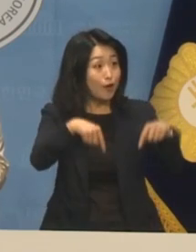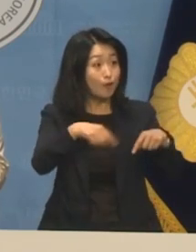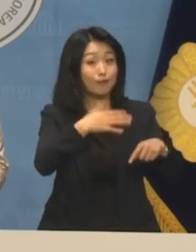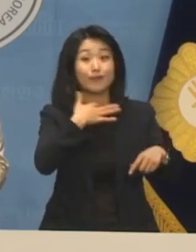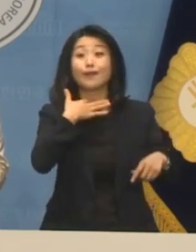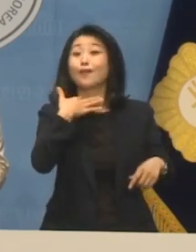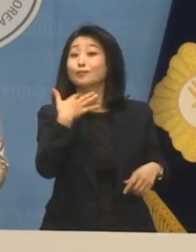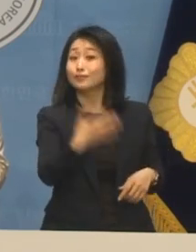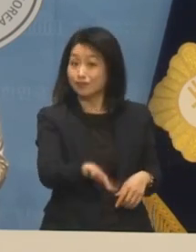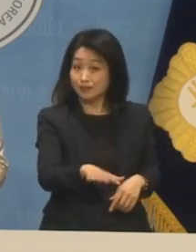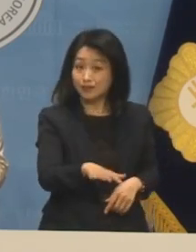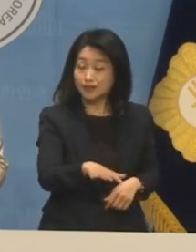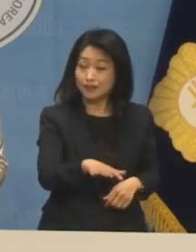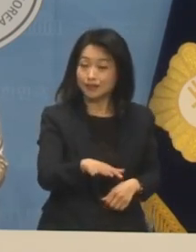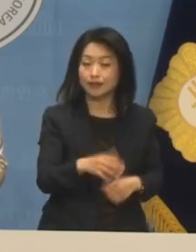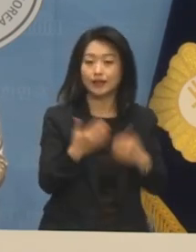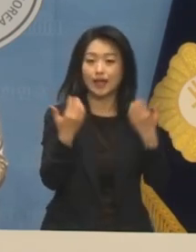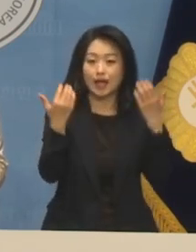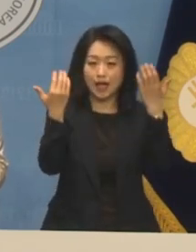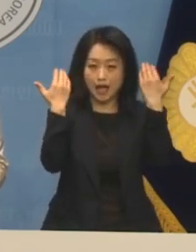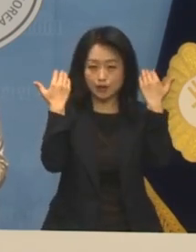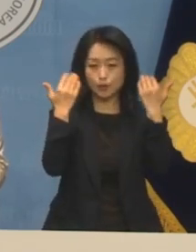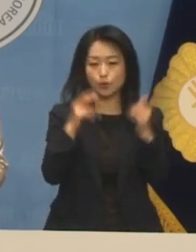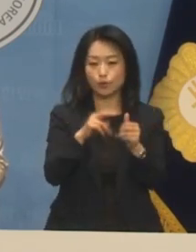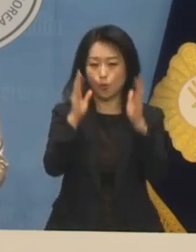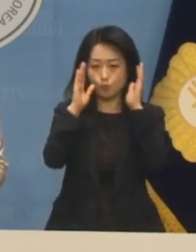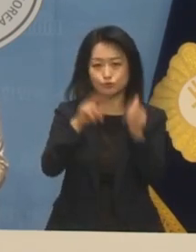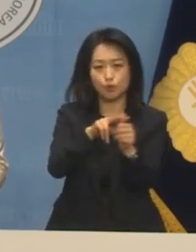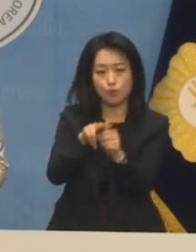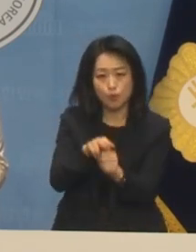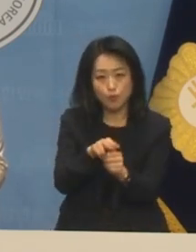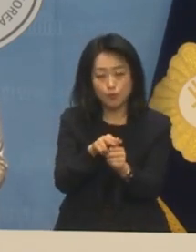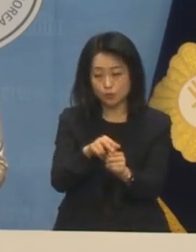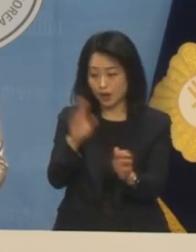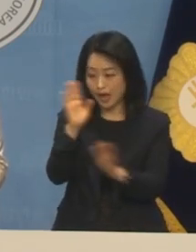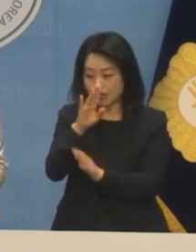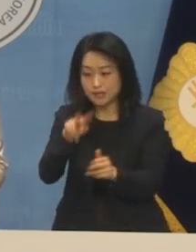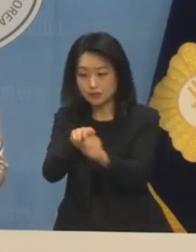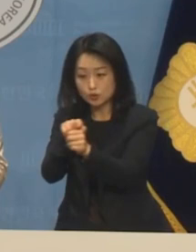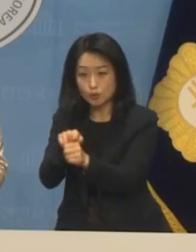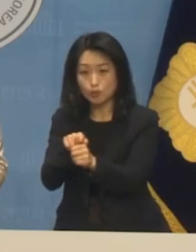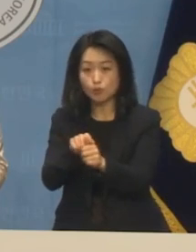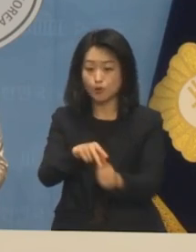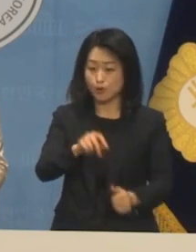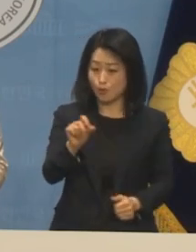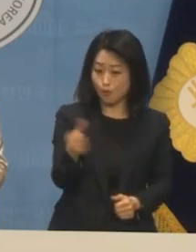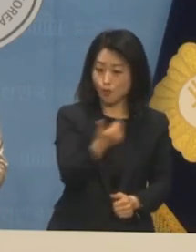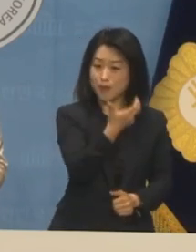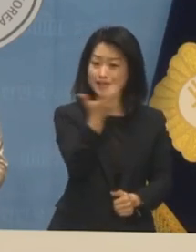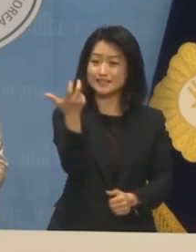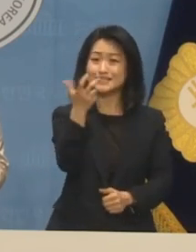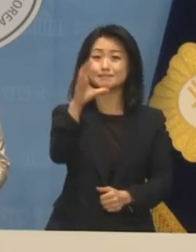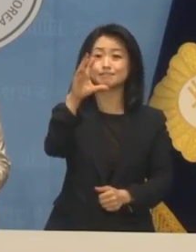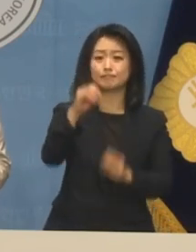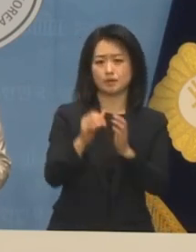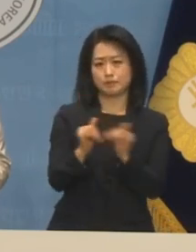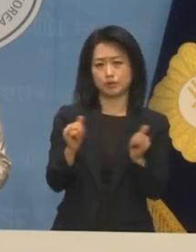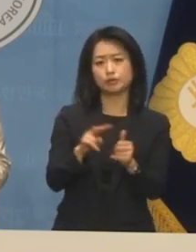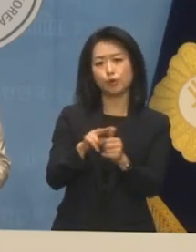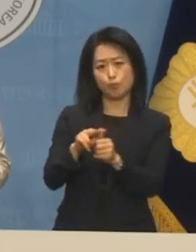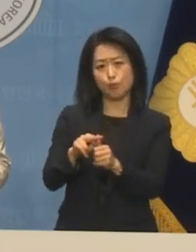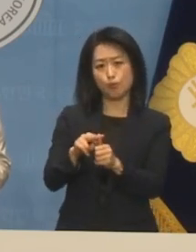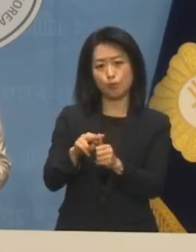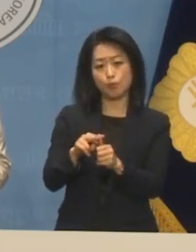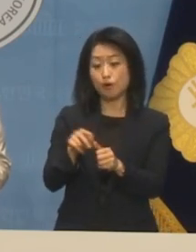없습니다. 학습 정보와 연결된 학생들의 정보는 570여만 명에 이릅니다.